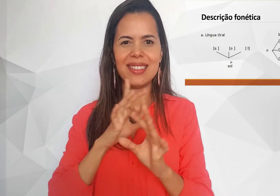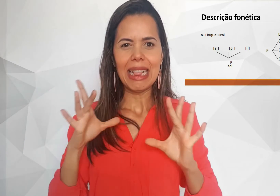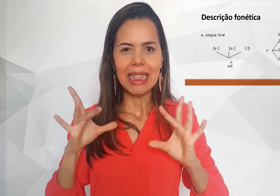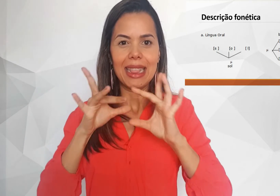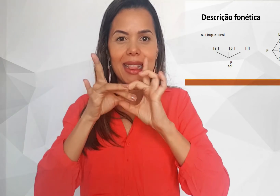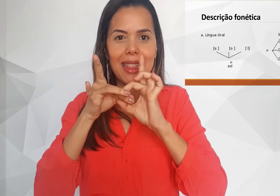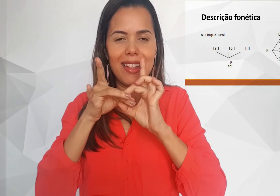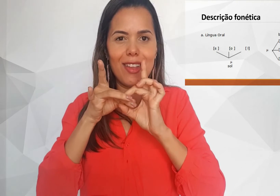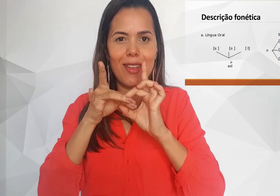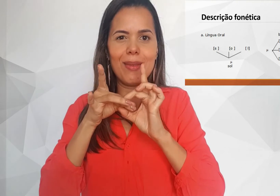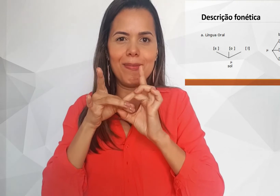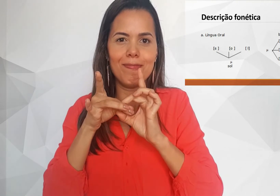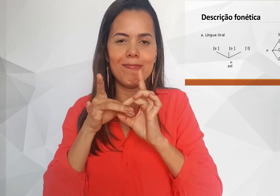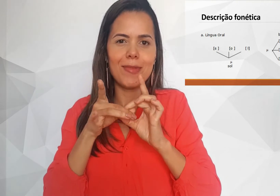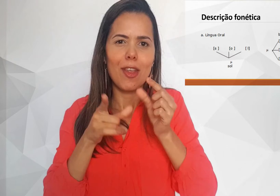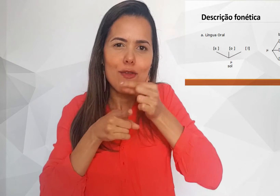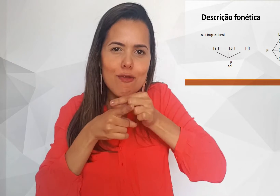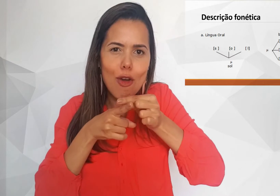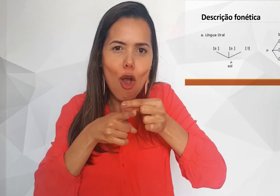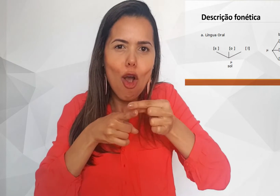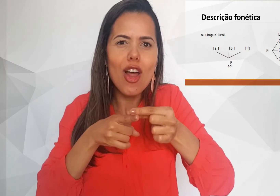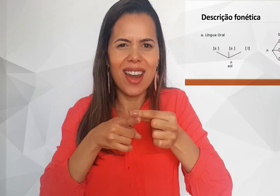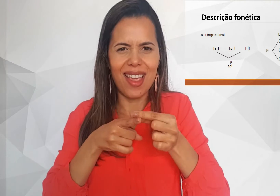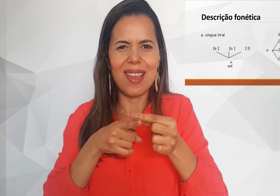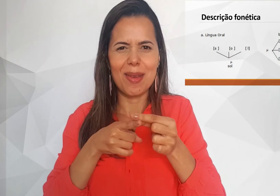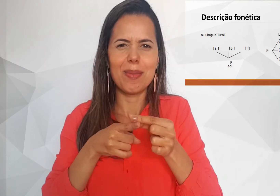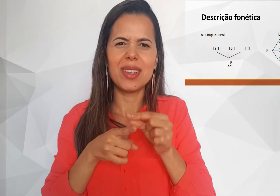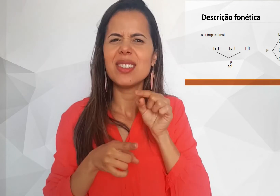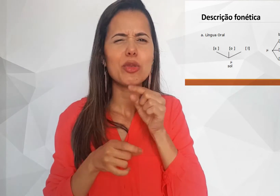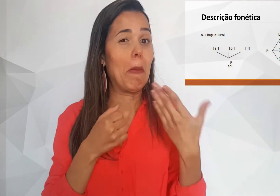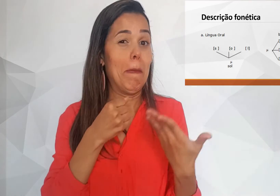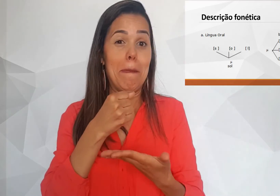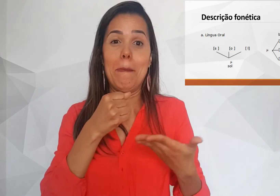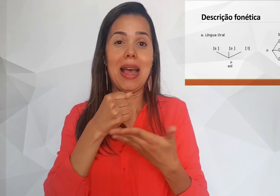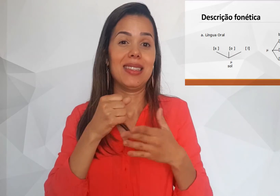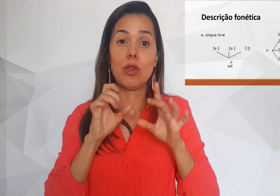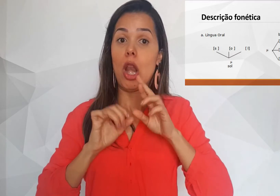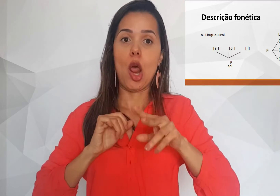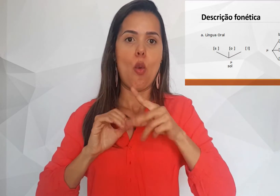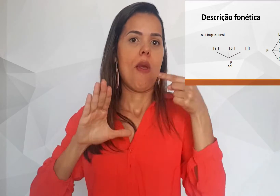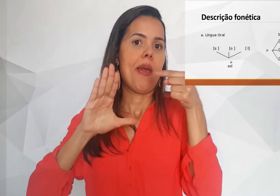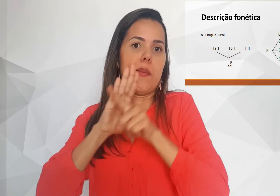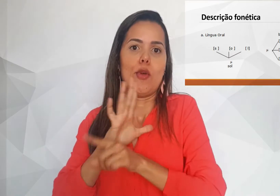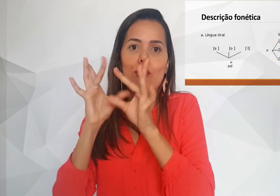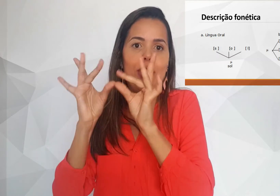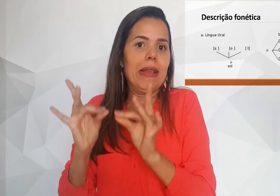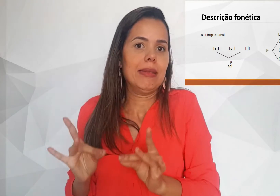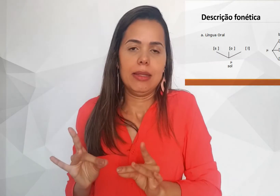Muito simploramente, né? A gente pode dizer como as consoantes e vogais que estão representadas aí,